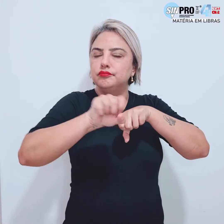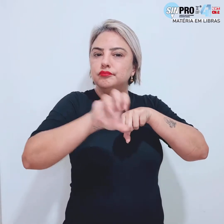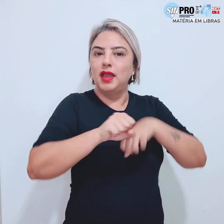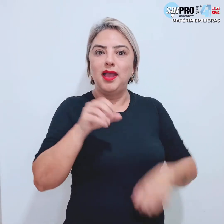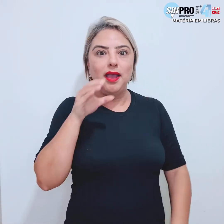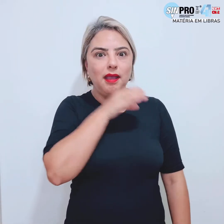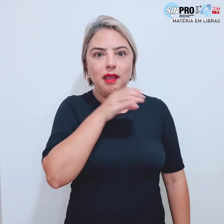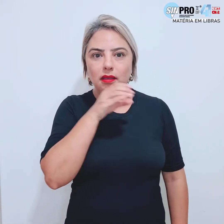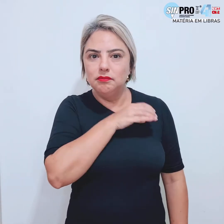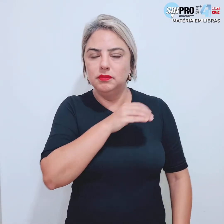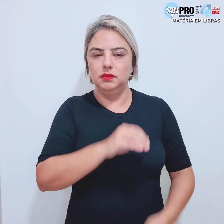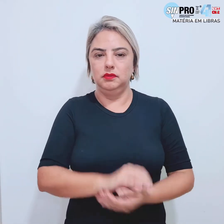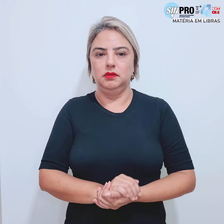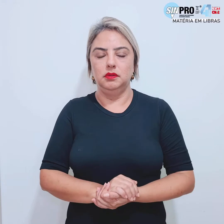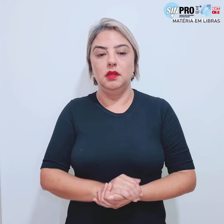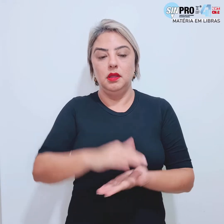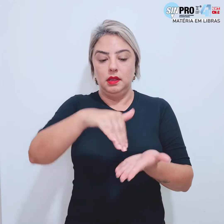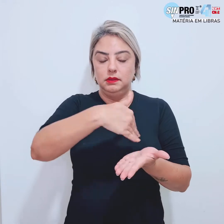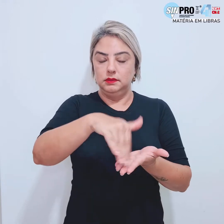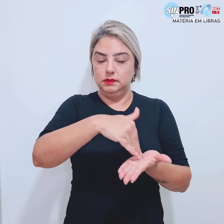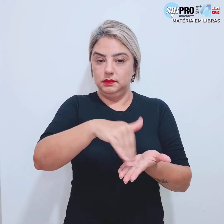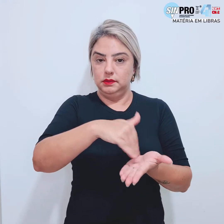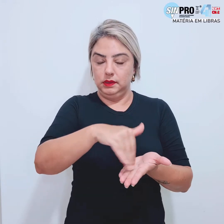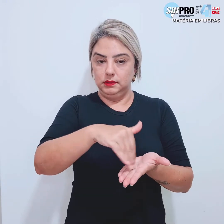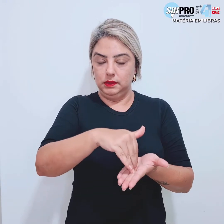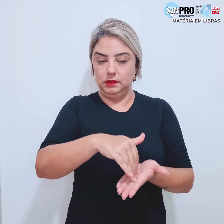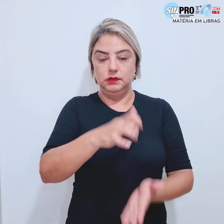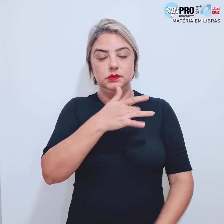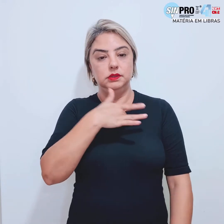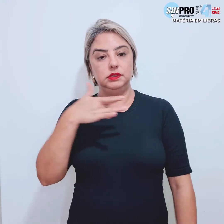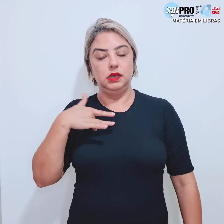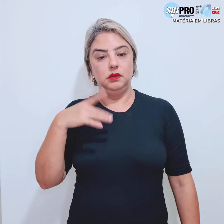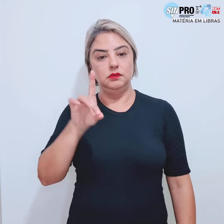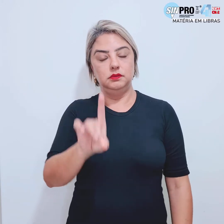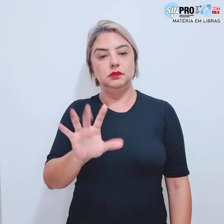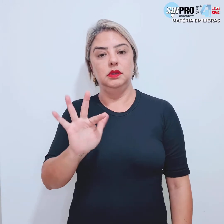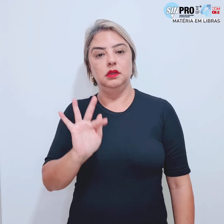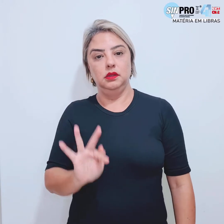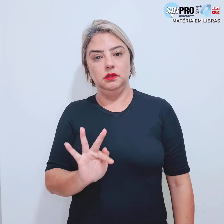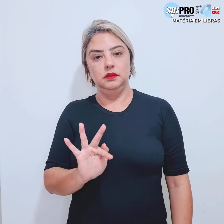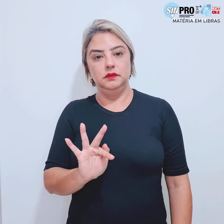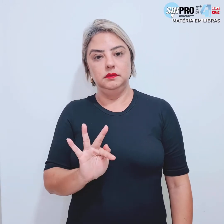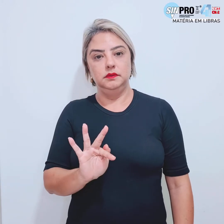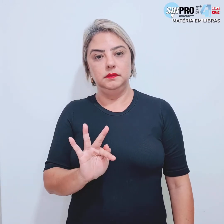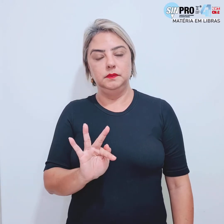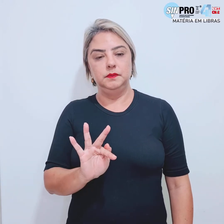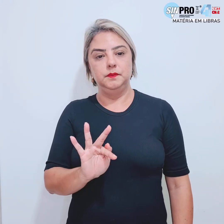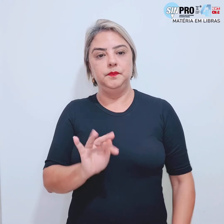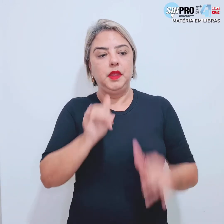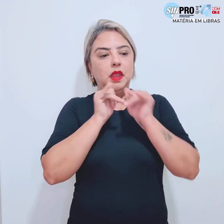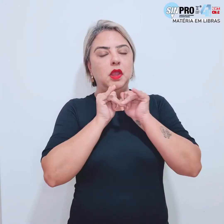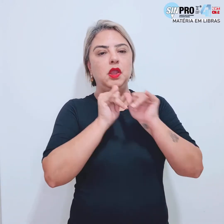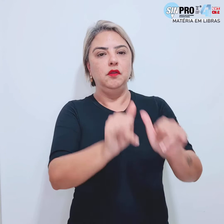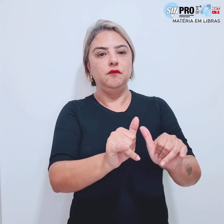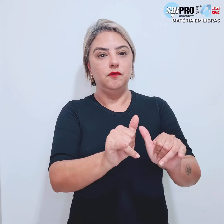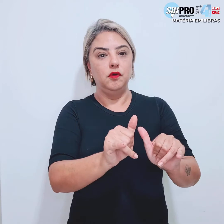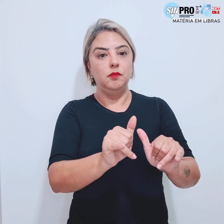e aceleração. A Secretaria de Estado da Saúde do Distrito Federal informou